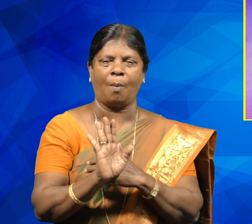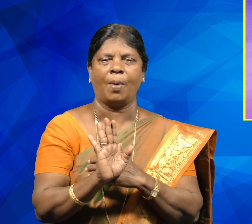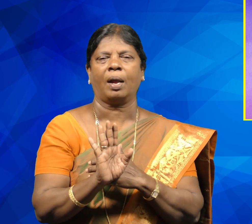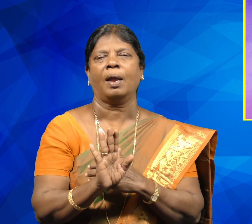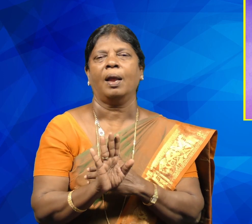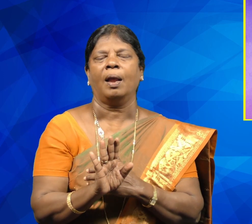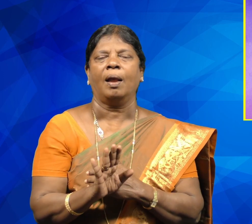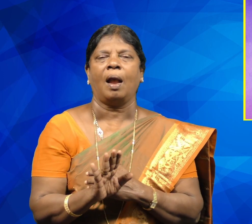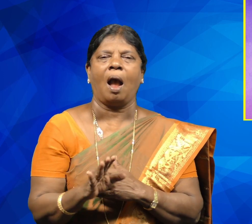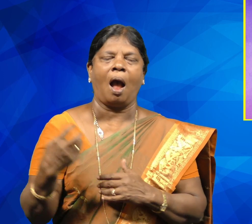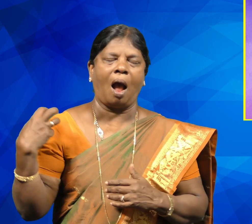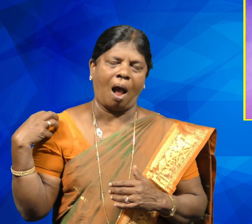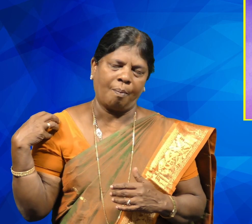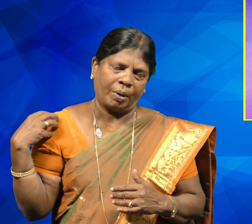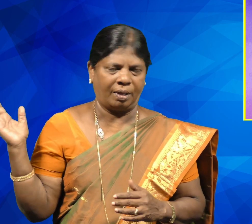மூலமாக பேரிழப்பு